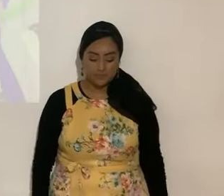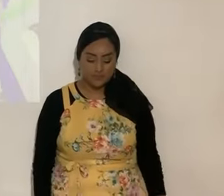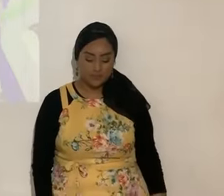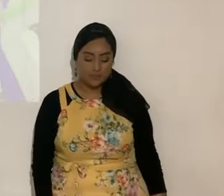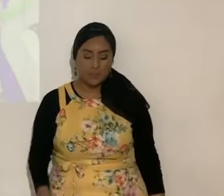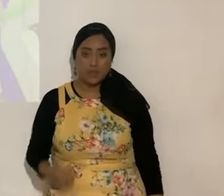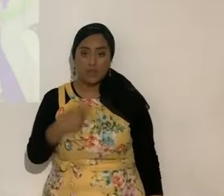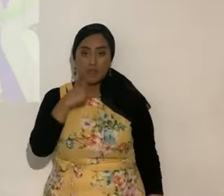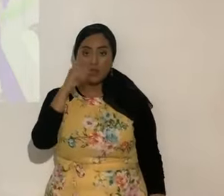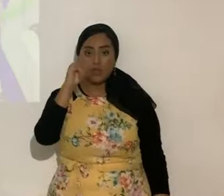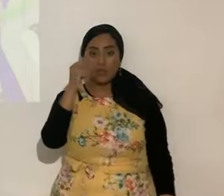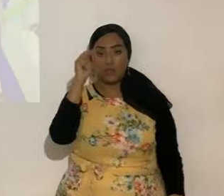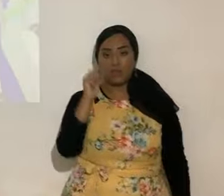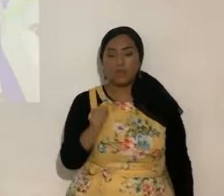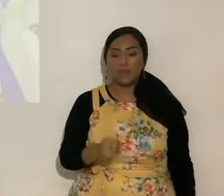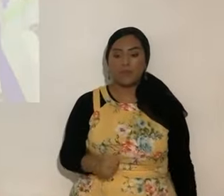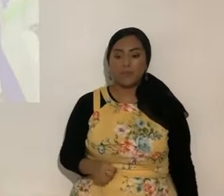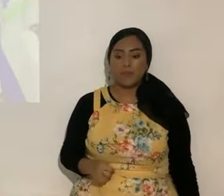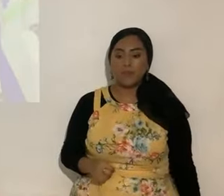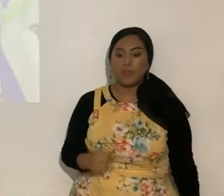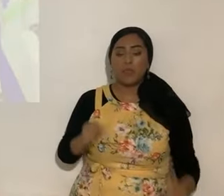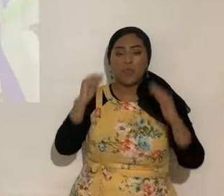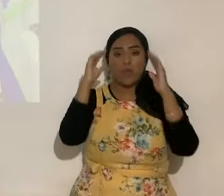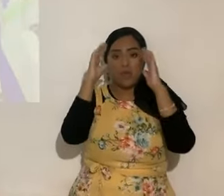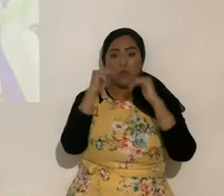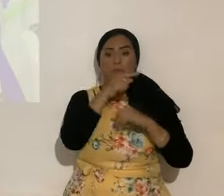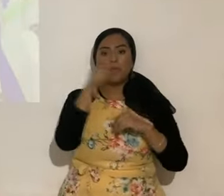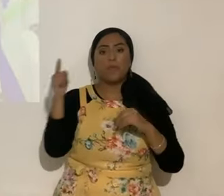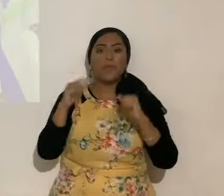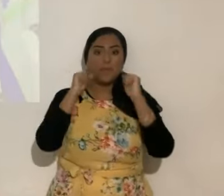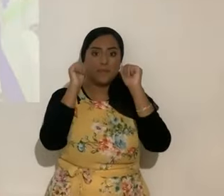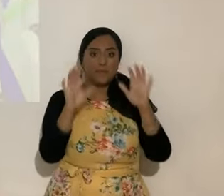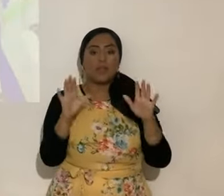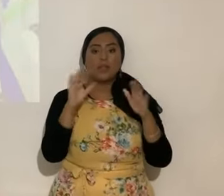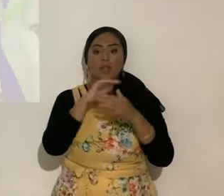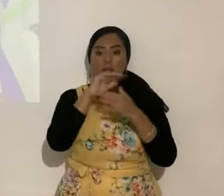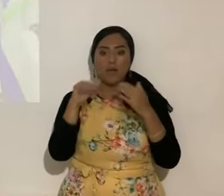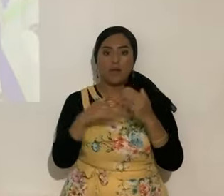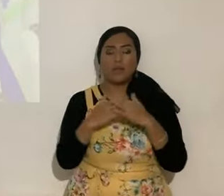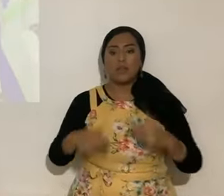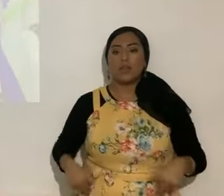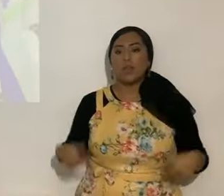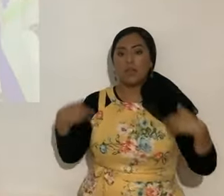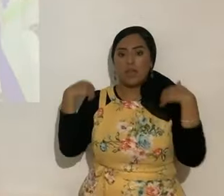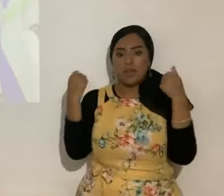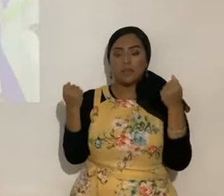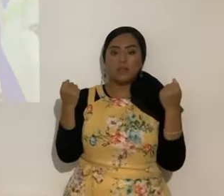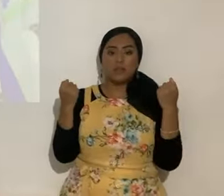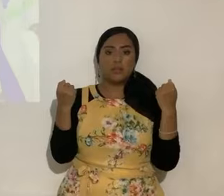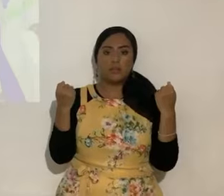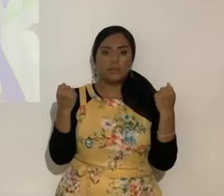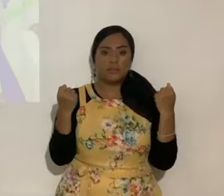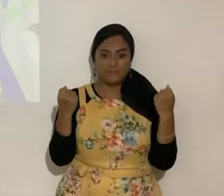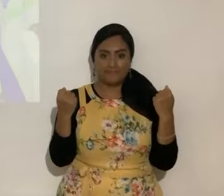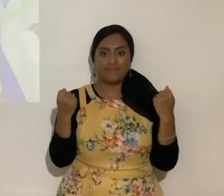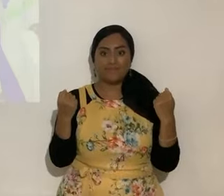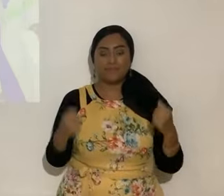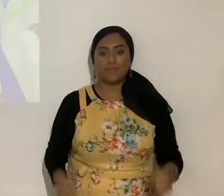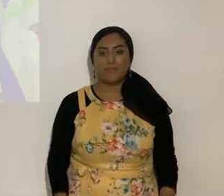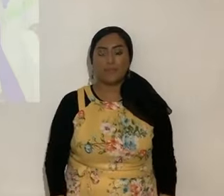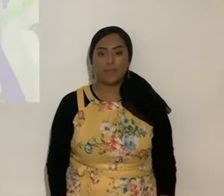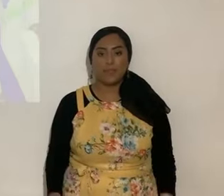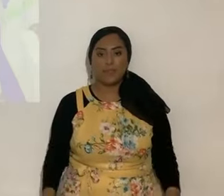le dijo Yohanan en su segunda carta, espero que prosperes en todo, como esté sano, como prospera tu alma. Tremendo, ¿verdad?